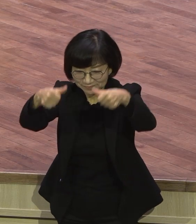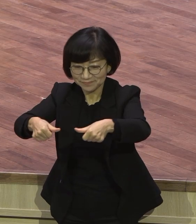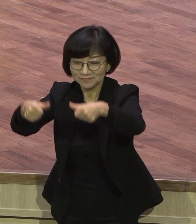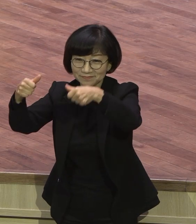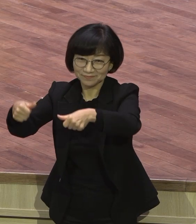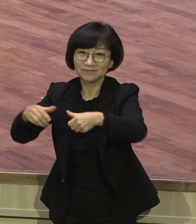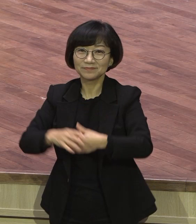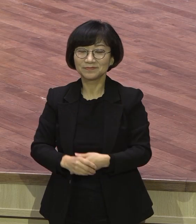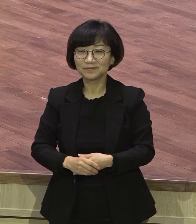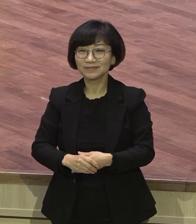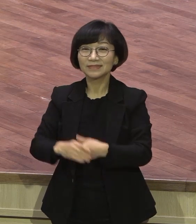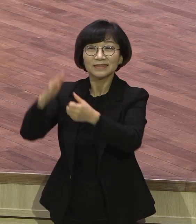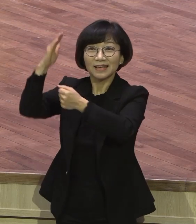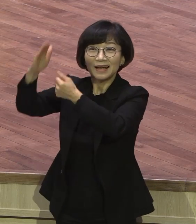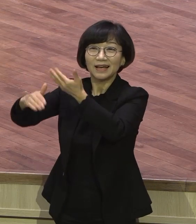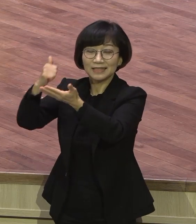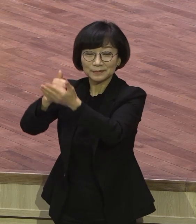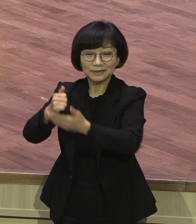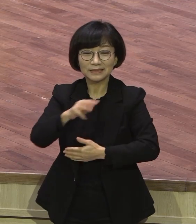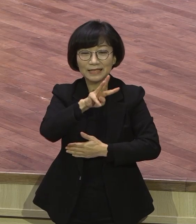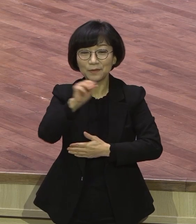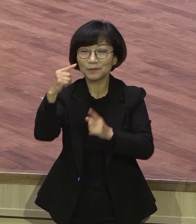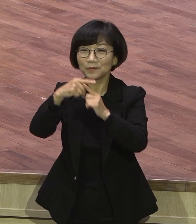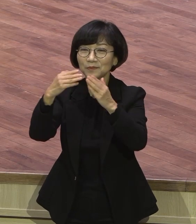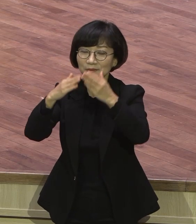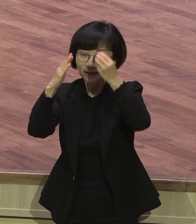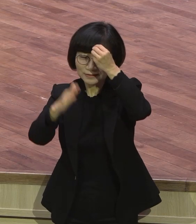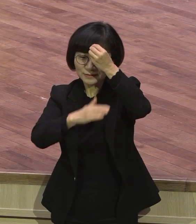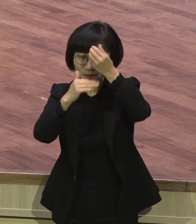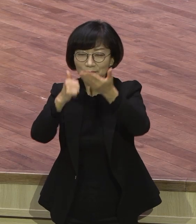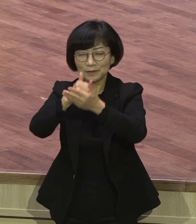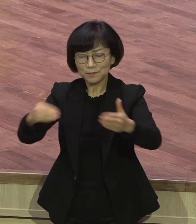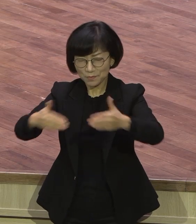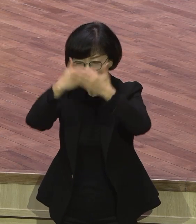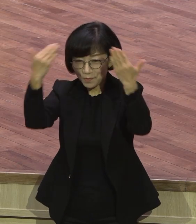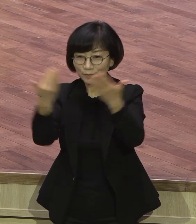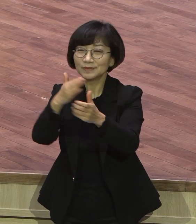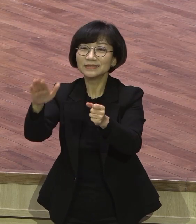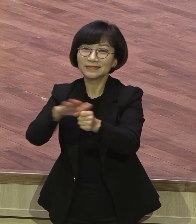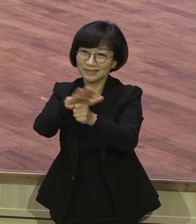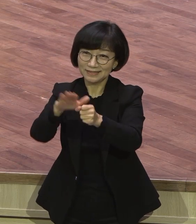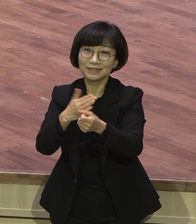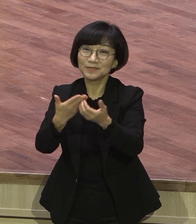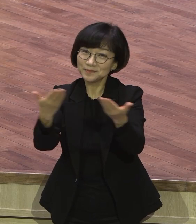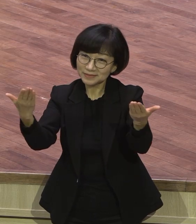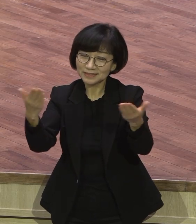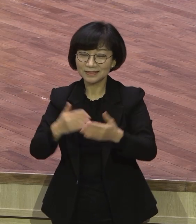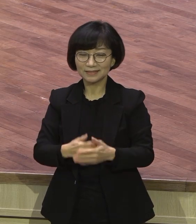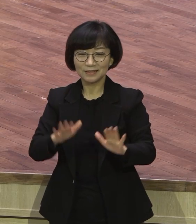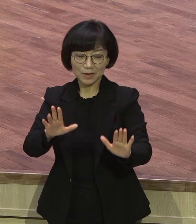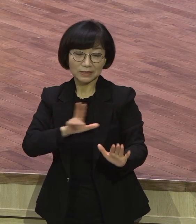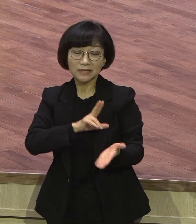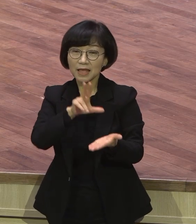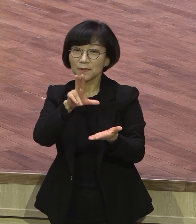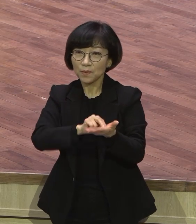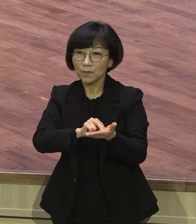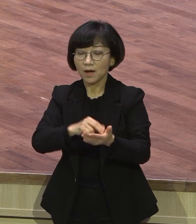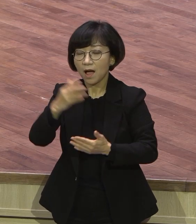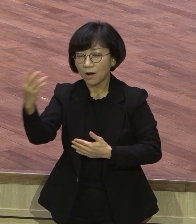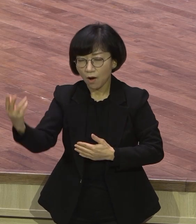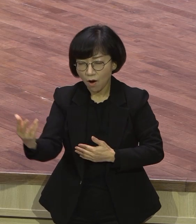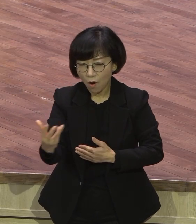하나님은 우리 영가족들 여러분을 다 너무너무 사랑합니다. 이것을 말씀 가지고 거룩하고